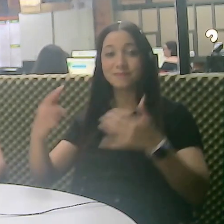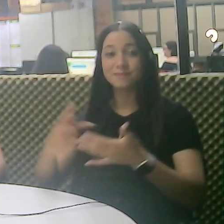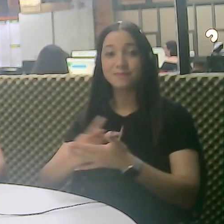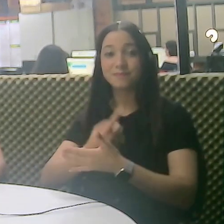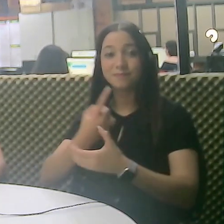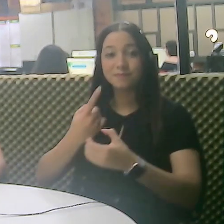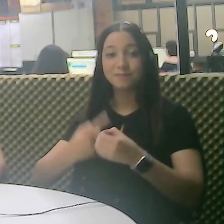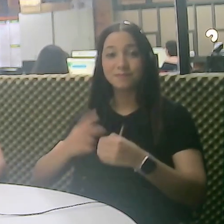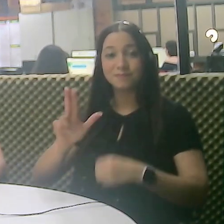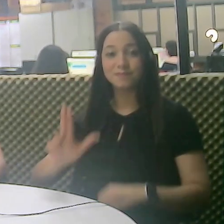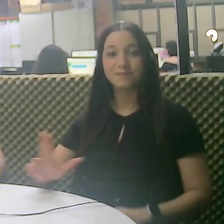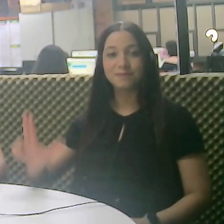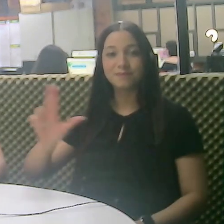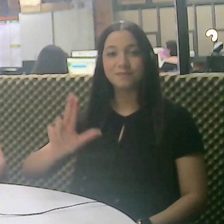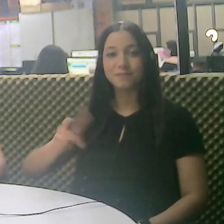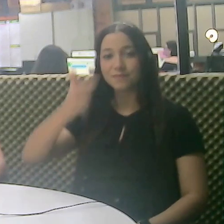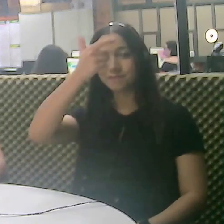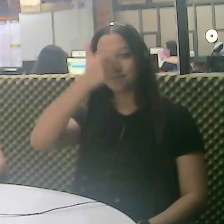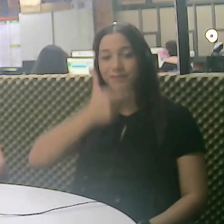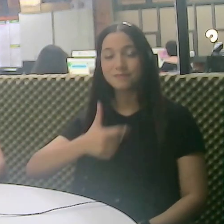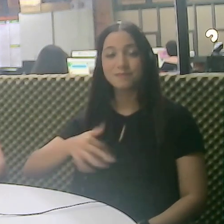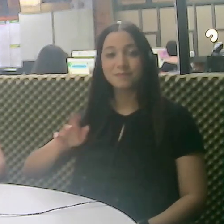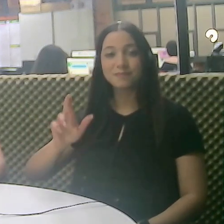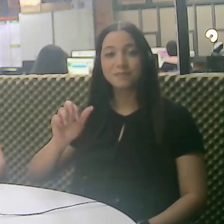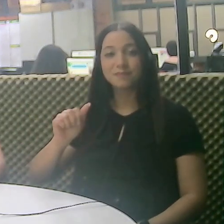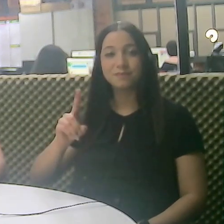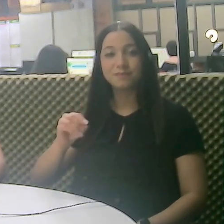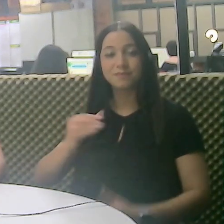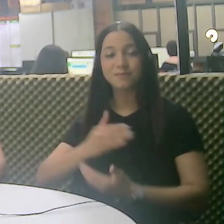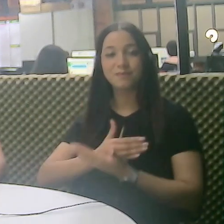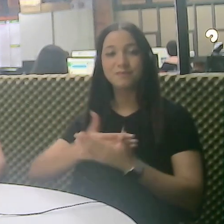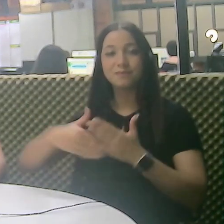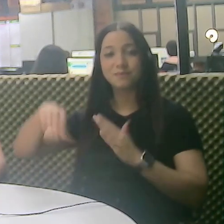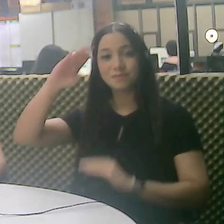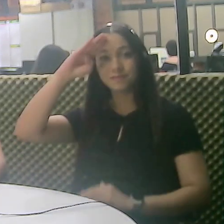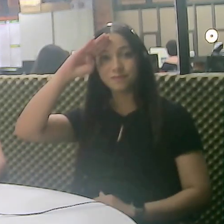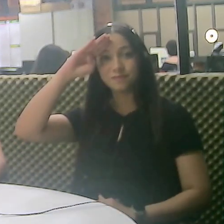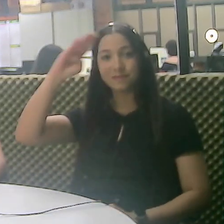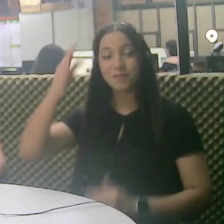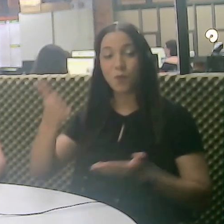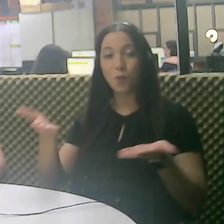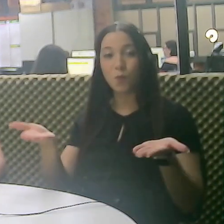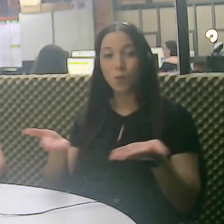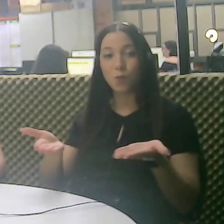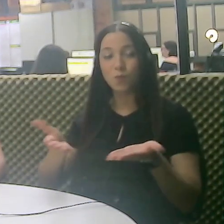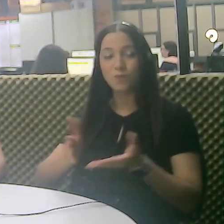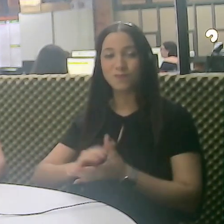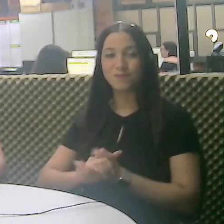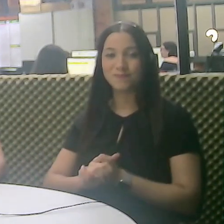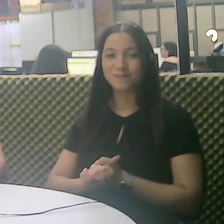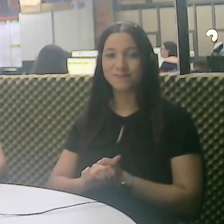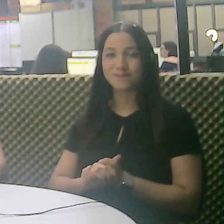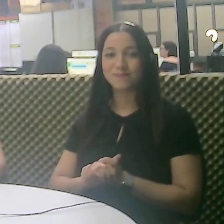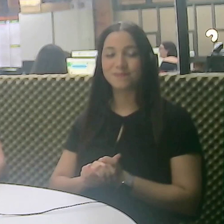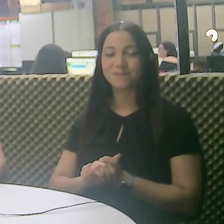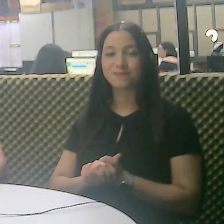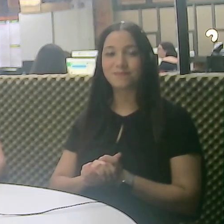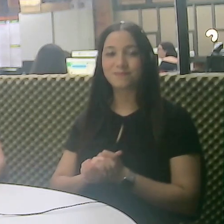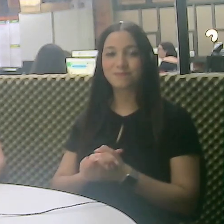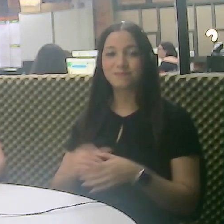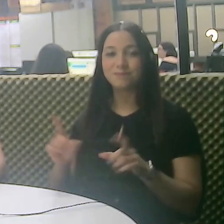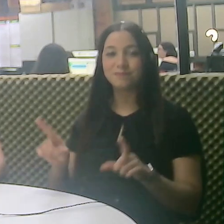fato acontece em Uberlândia. Eu sou o Fernando Cássio. Começamos com os destaques da edição de hoje.